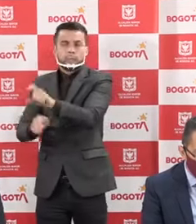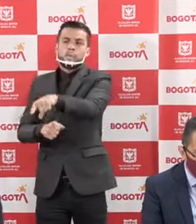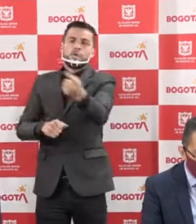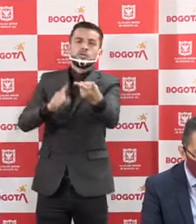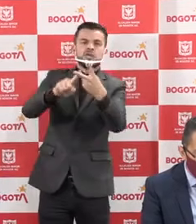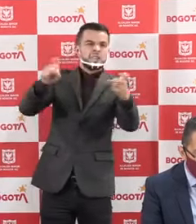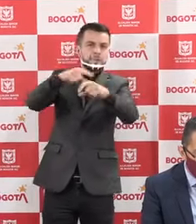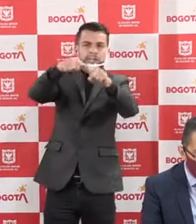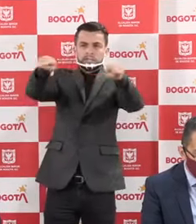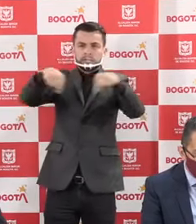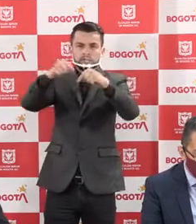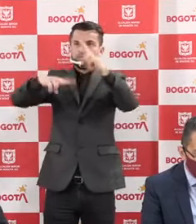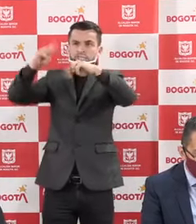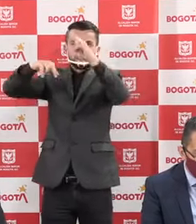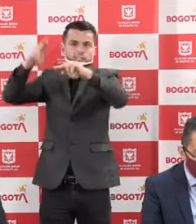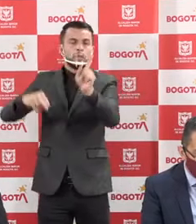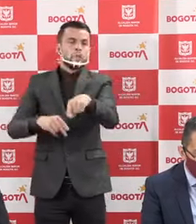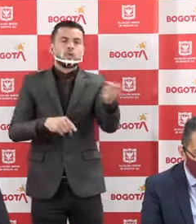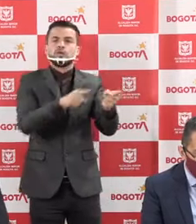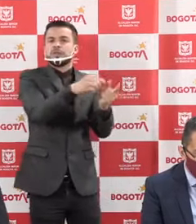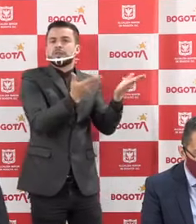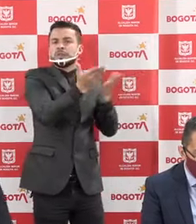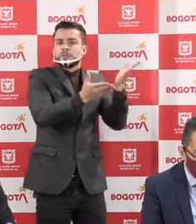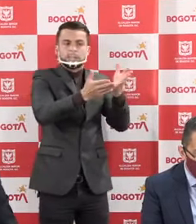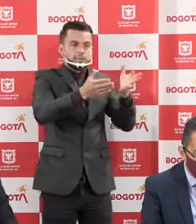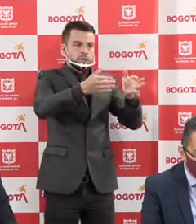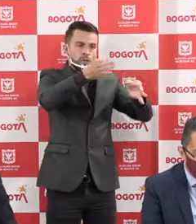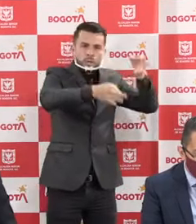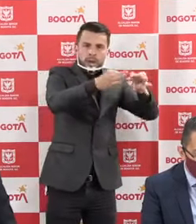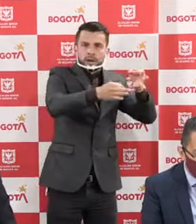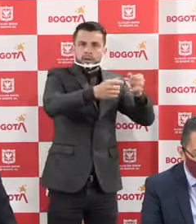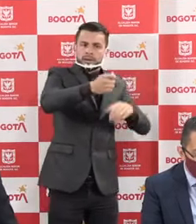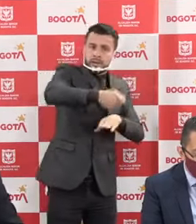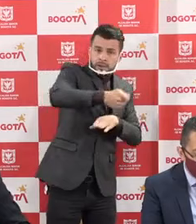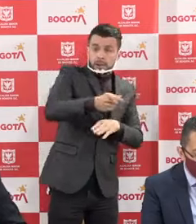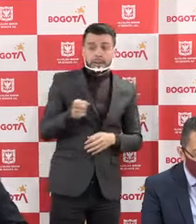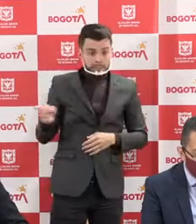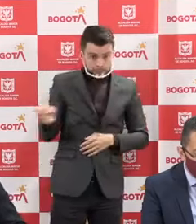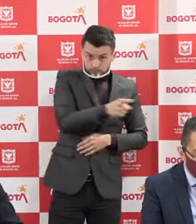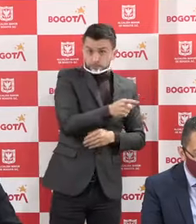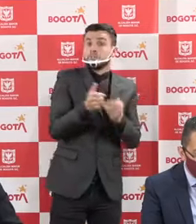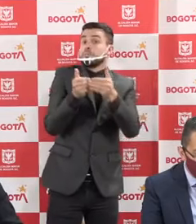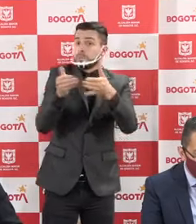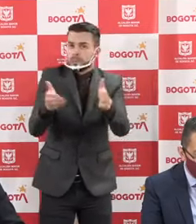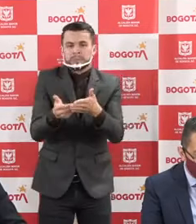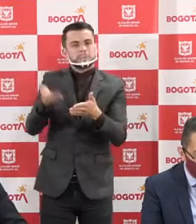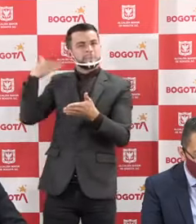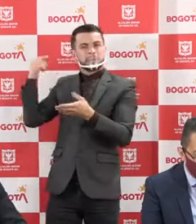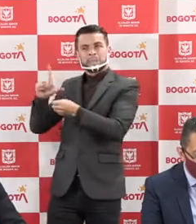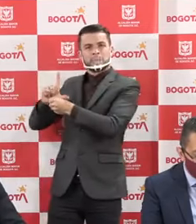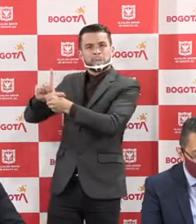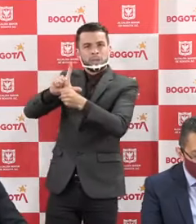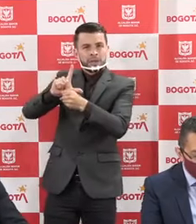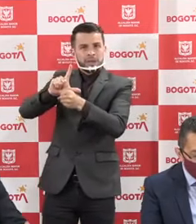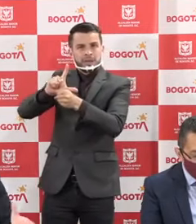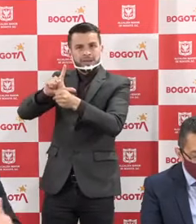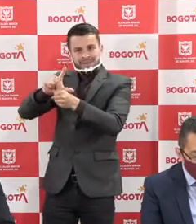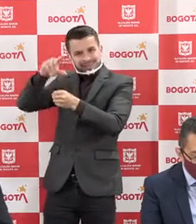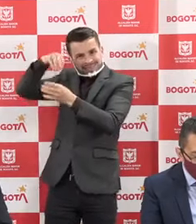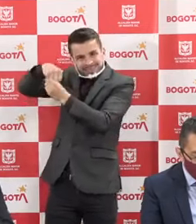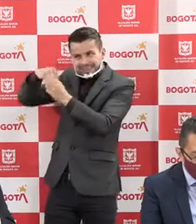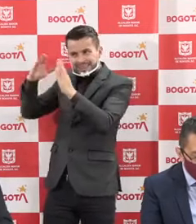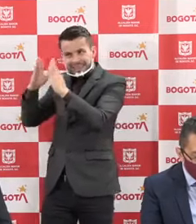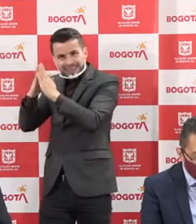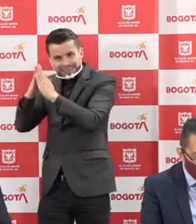derecho contabilidad y demás están plenamente habilitados y estuvieron plenamente habilitados en las localidades que no tenían cuarentena pero a